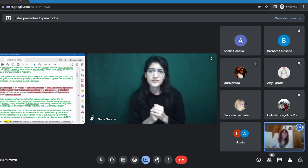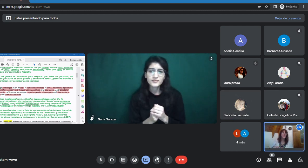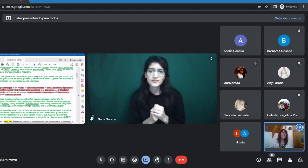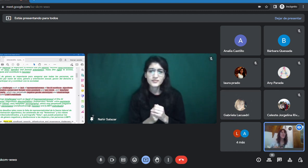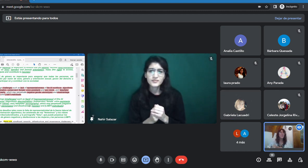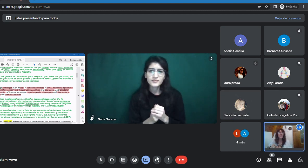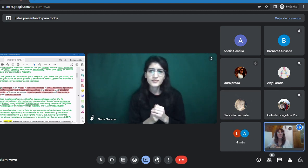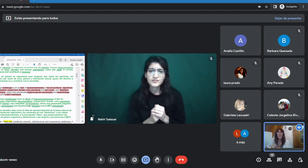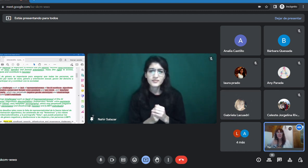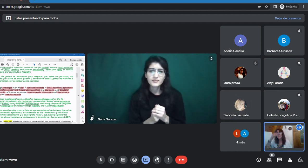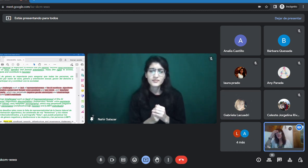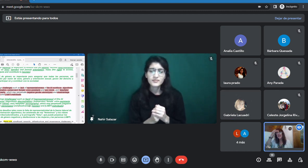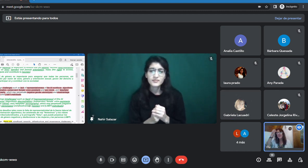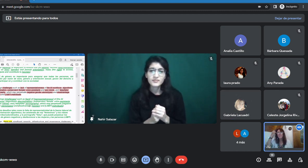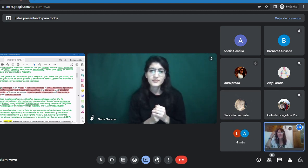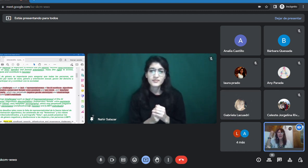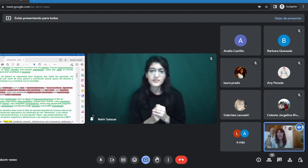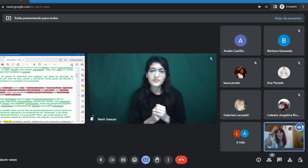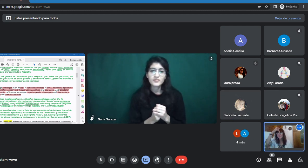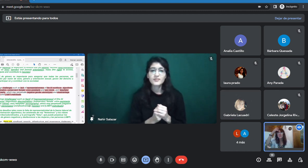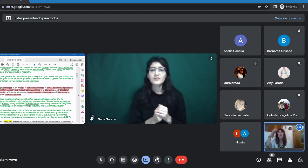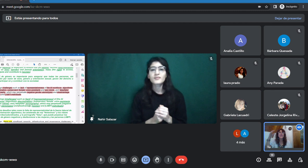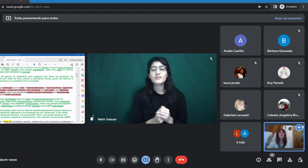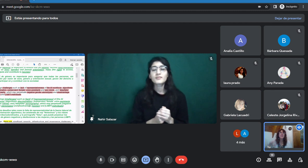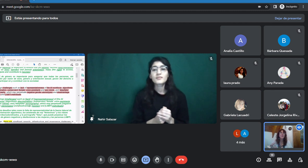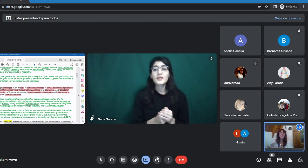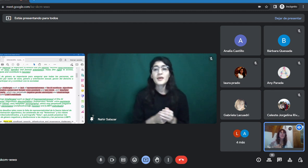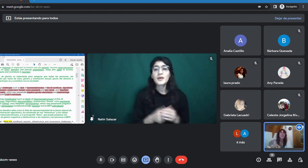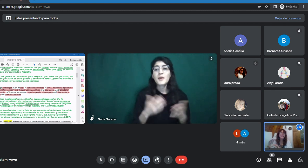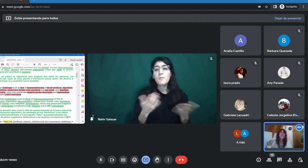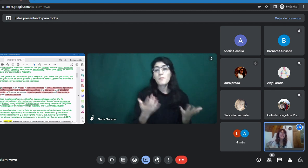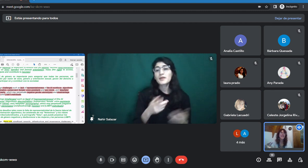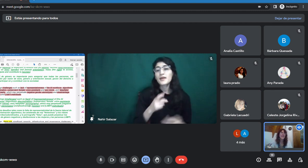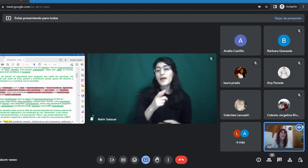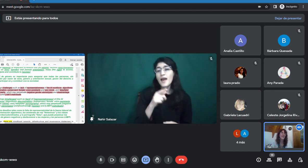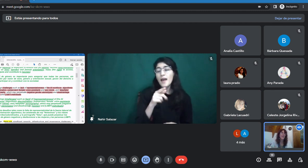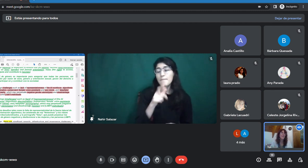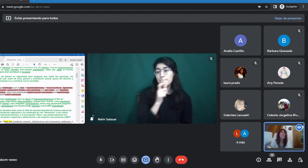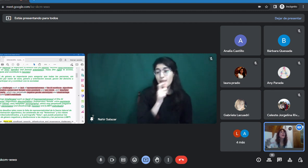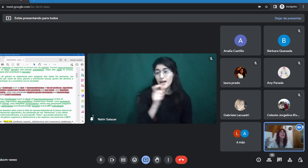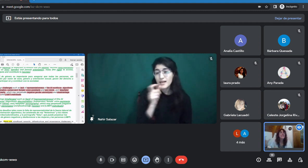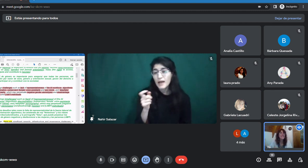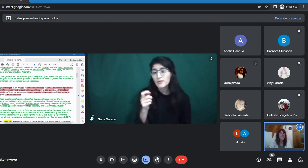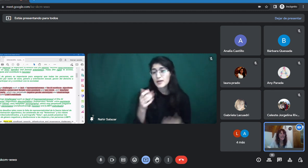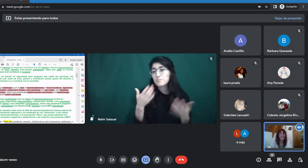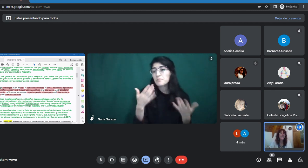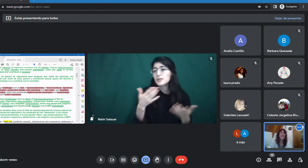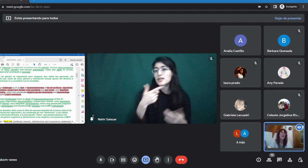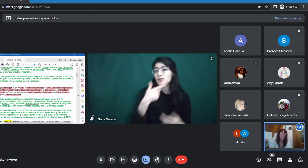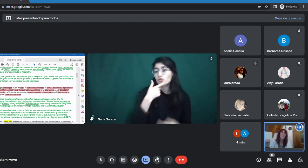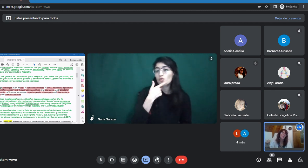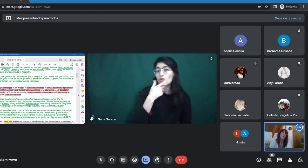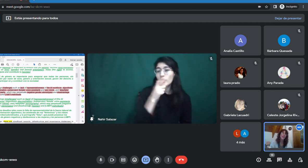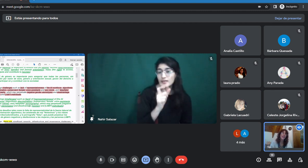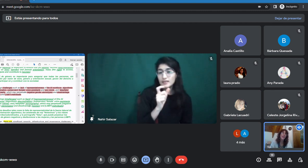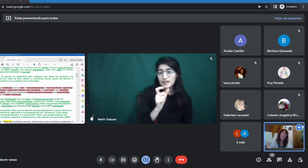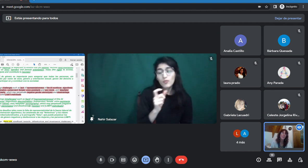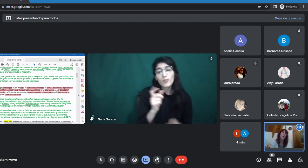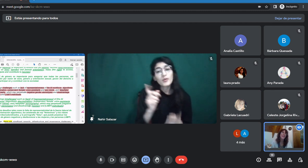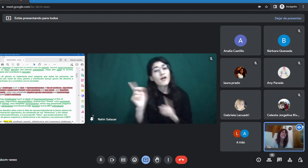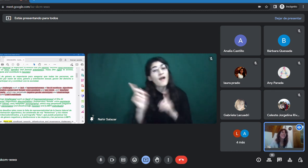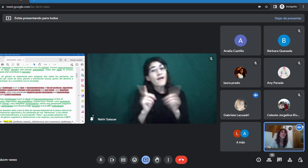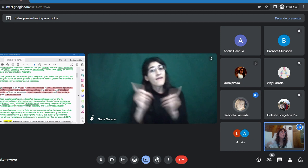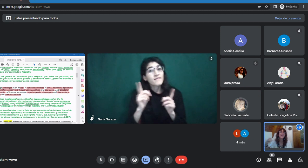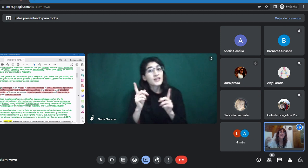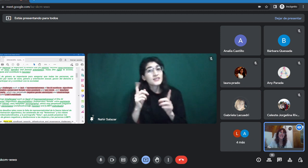un sustantivo. Pero vieron que hay palabras que son sustantivos y se verbalizan y hay verbos